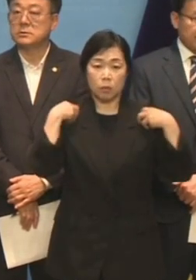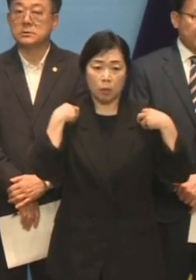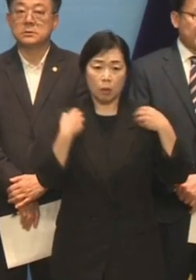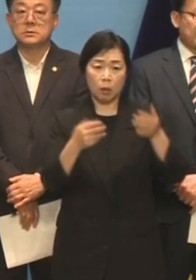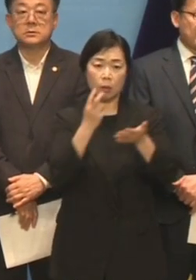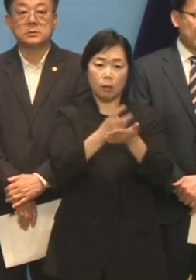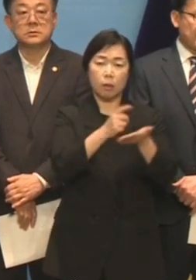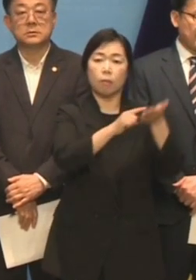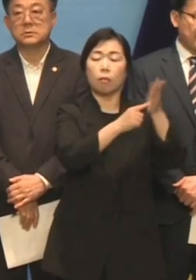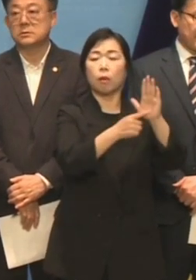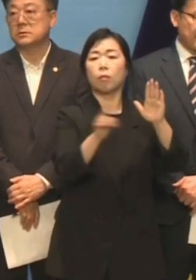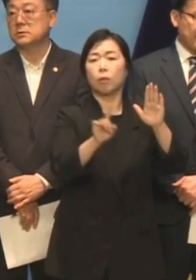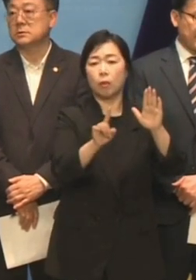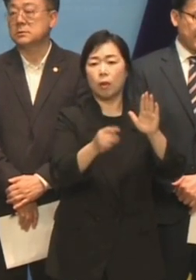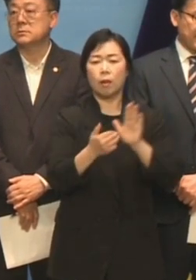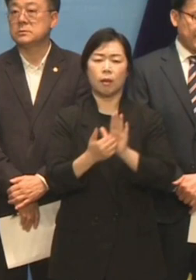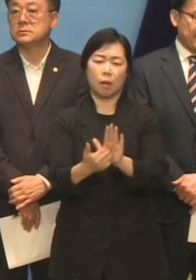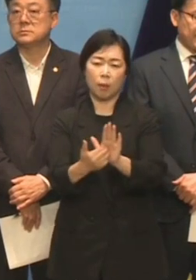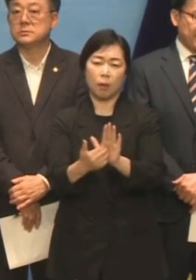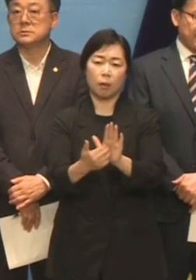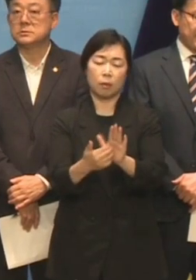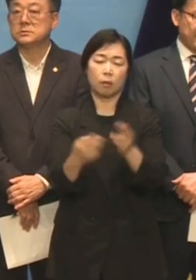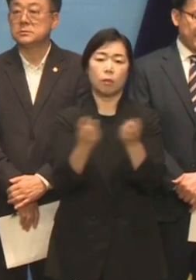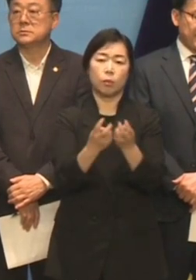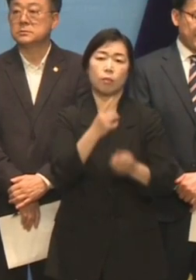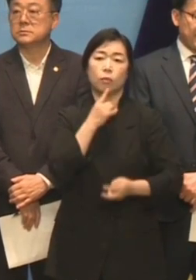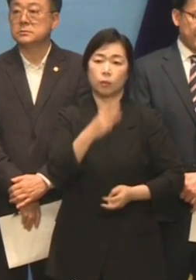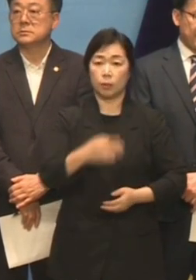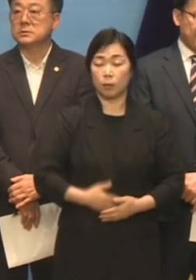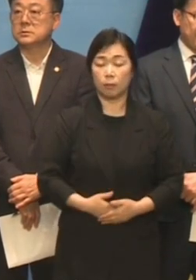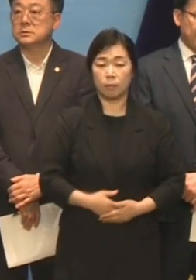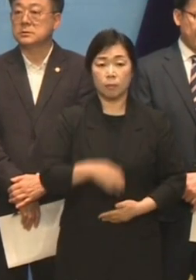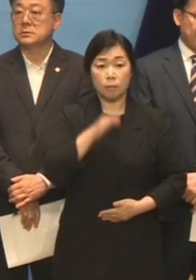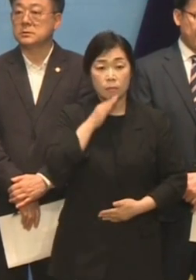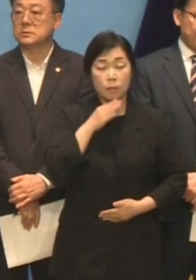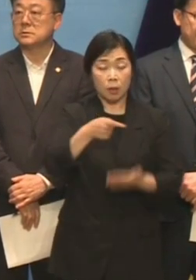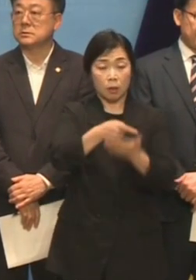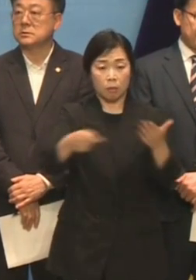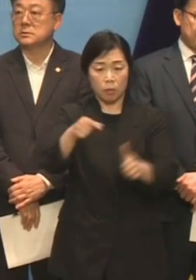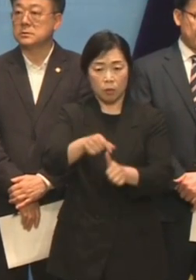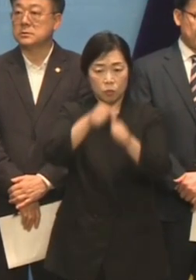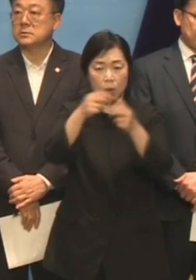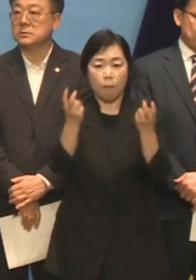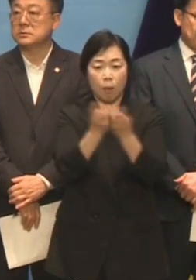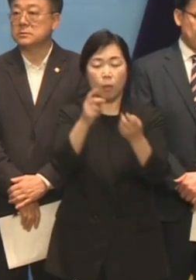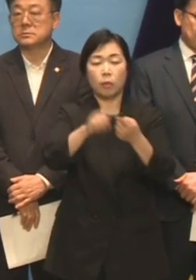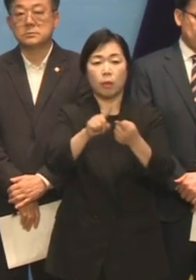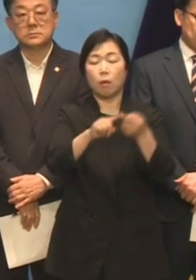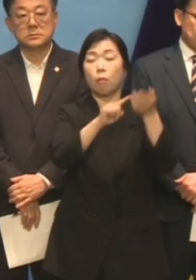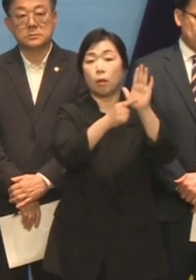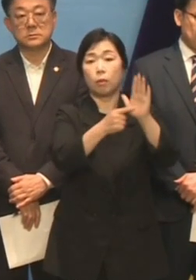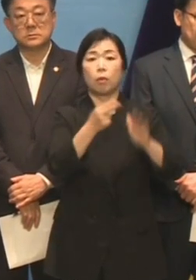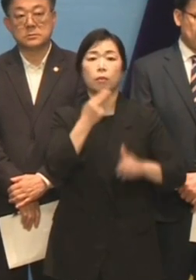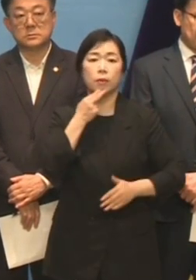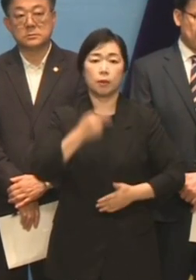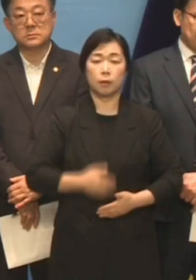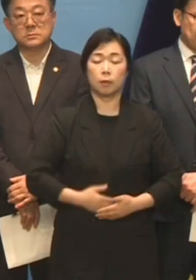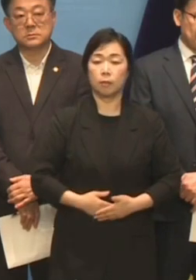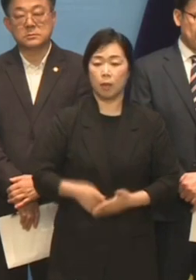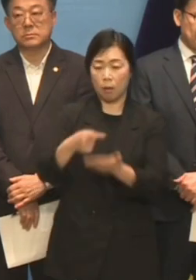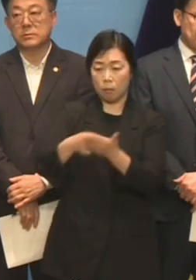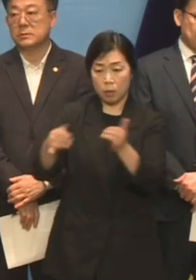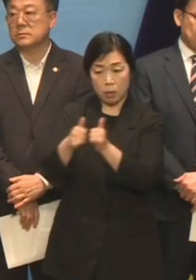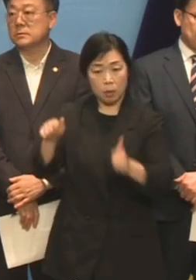이런 일이 발생하지 않도록 하겠다는 예방 대책만 내놓고 있고 피해 구제 대책은 전혀 내놓지 않고 있습니다. 피해를